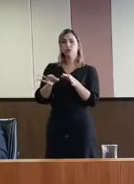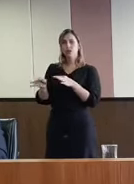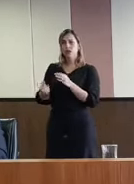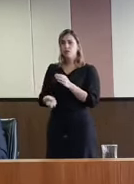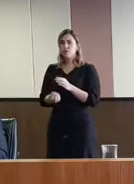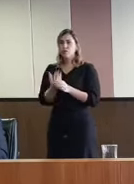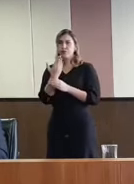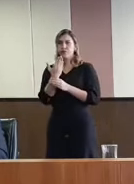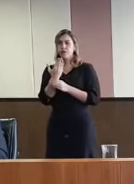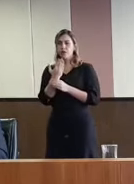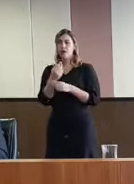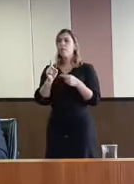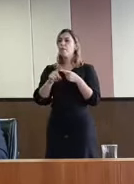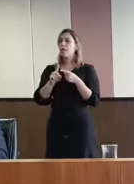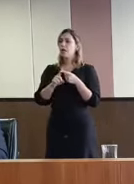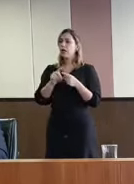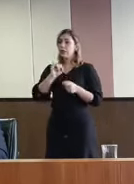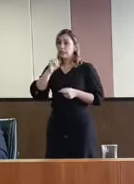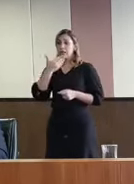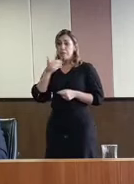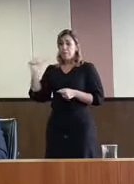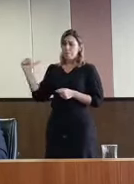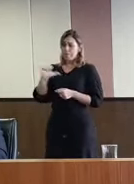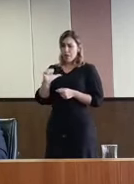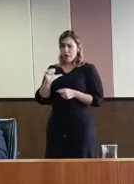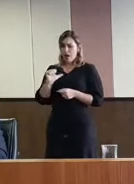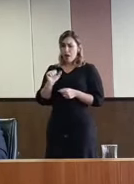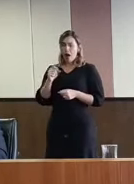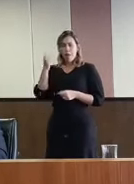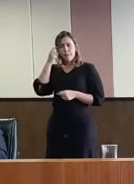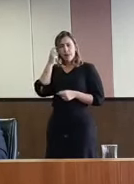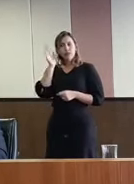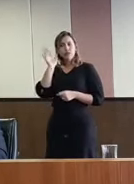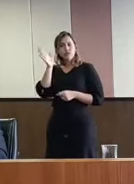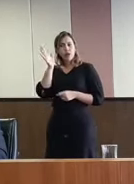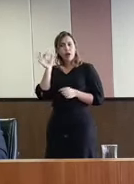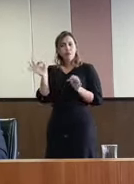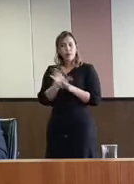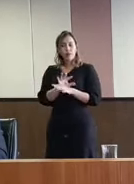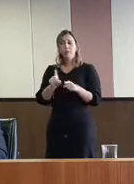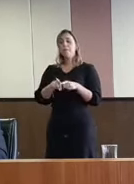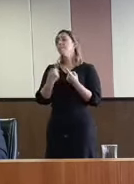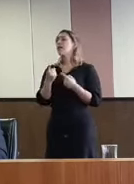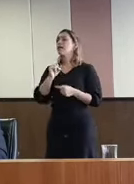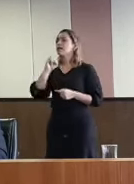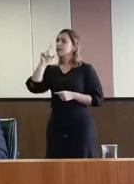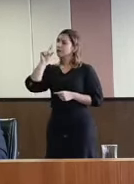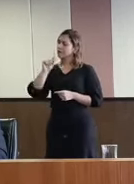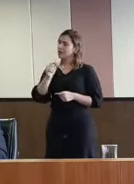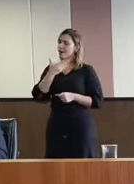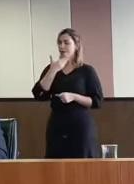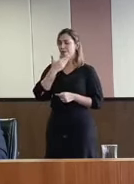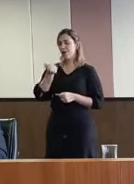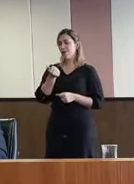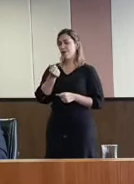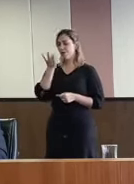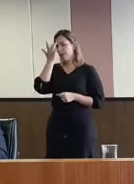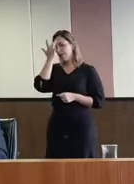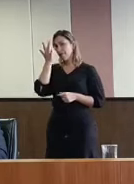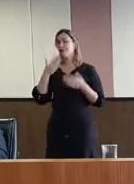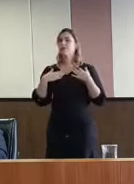para o pior cenário e torcemos para que não tenhamos esse pior cenário, porque aí nós vamos conseguir passar por essa